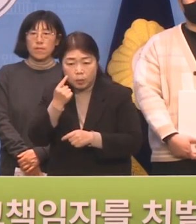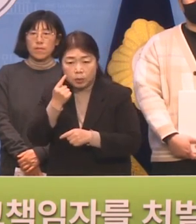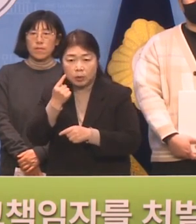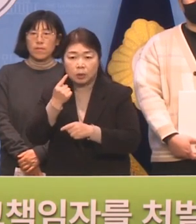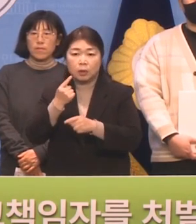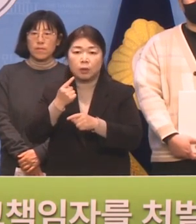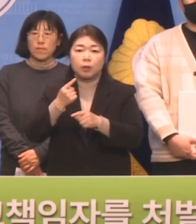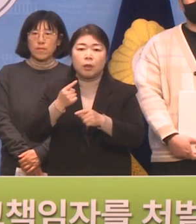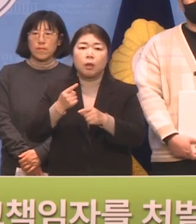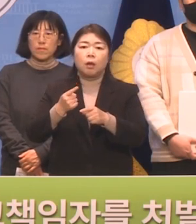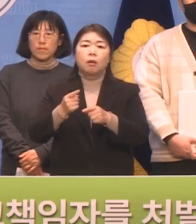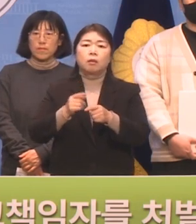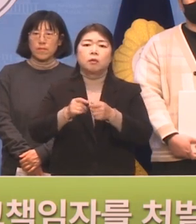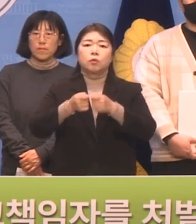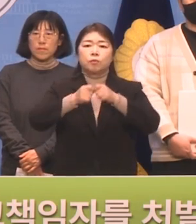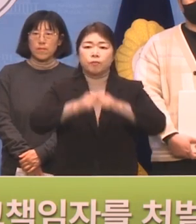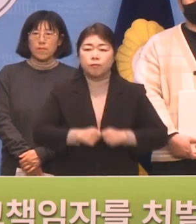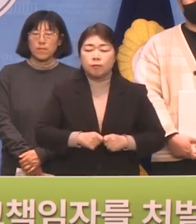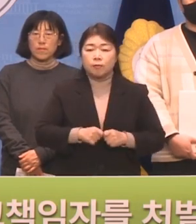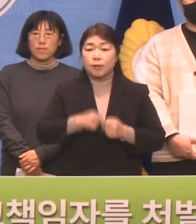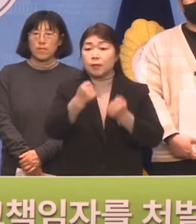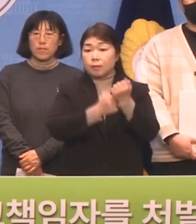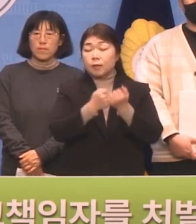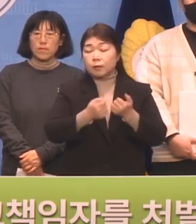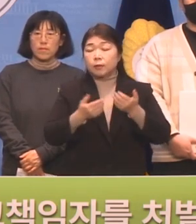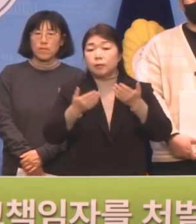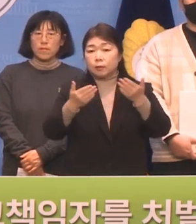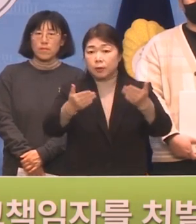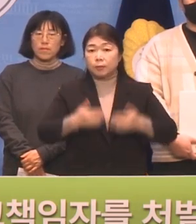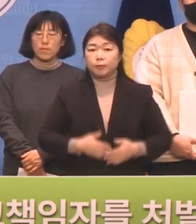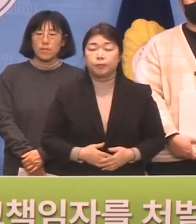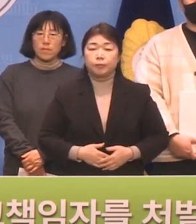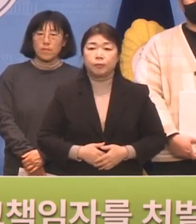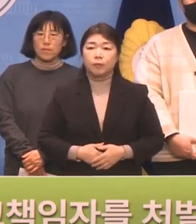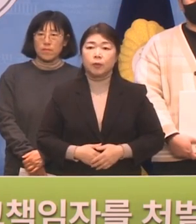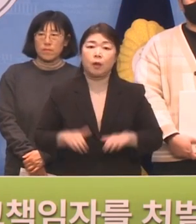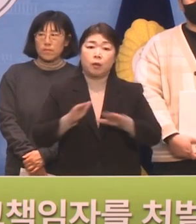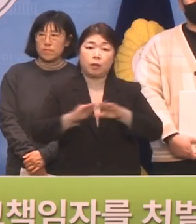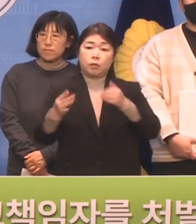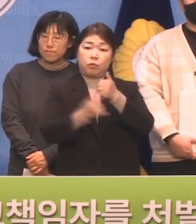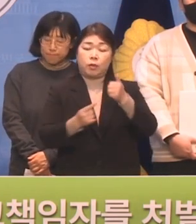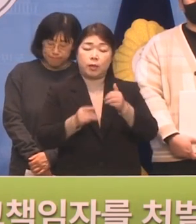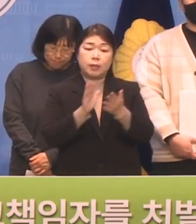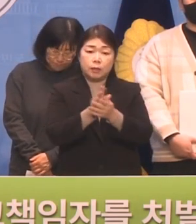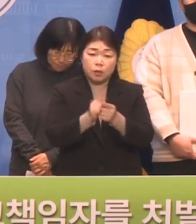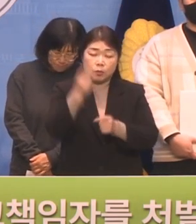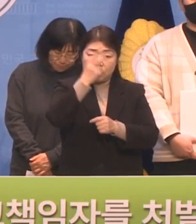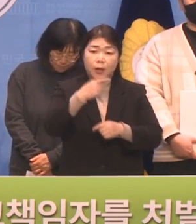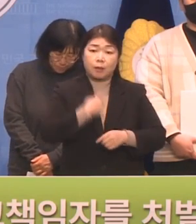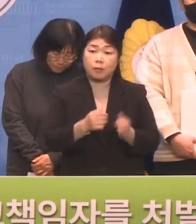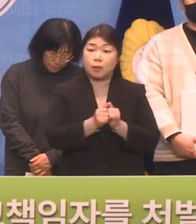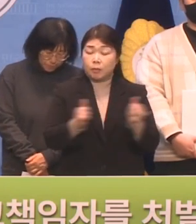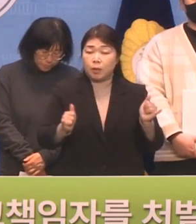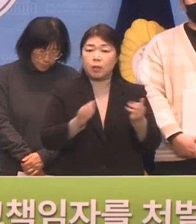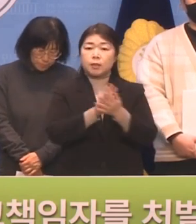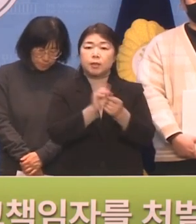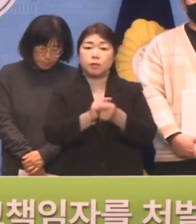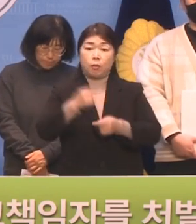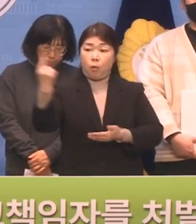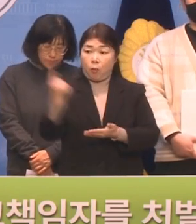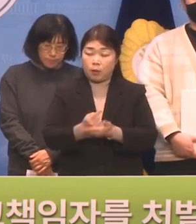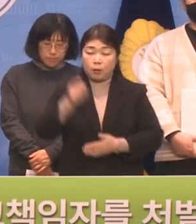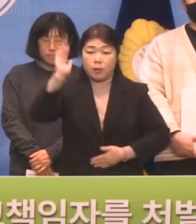또 이따 자세히 말씀을 또 대책위 분들께서도 또 진상조사위 분들께서도